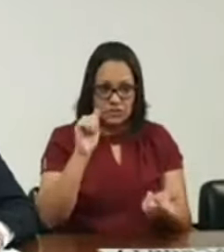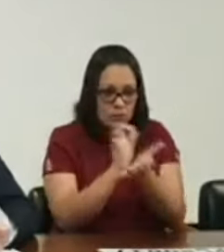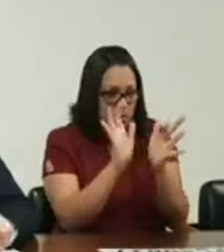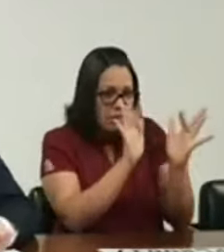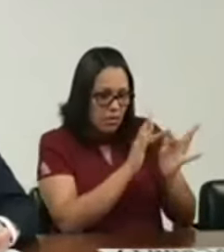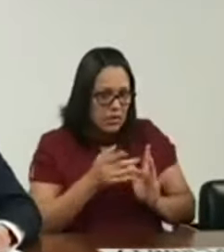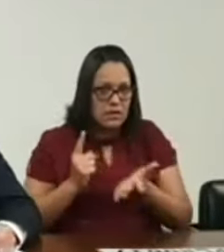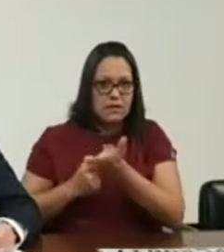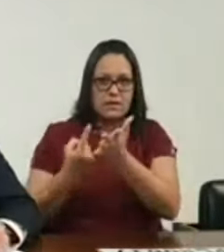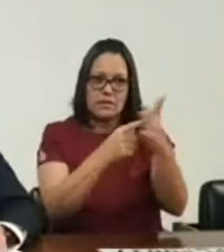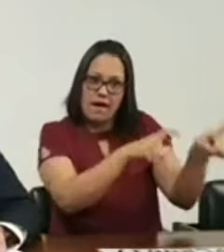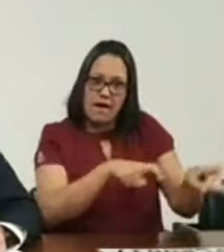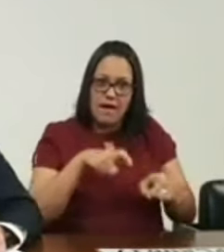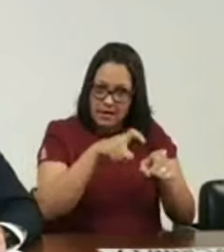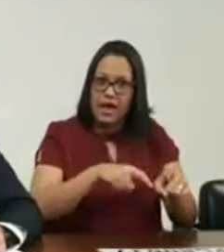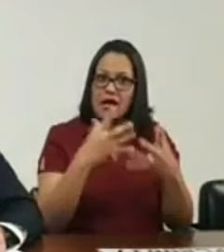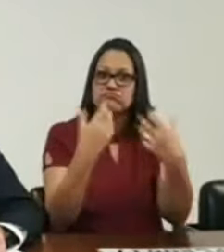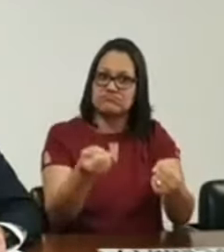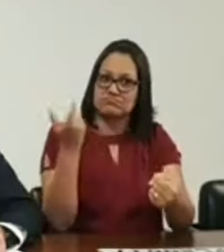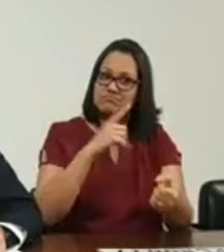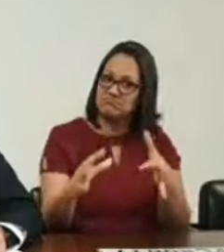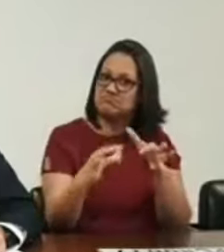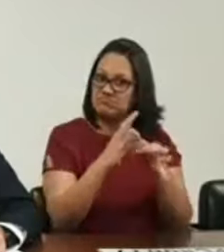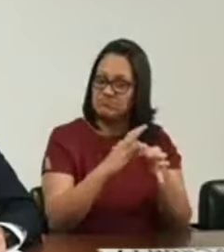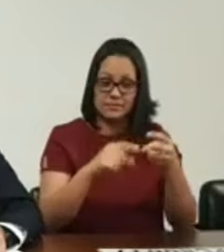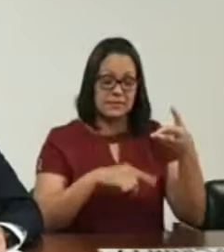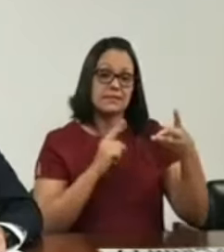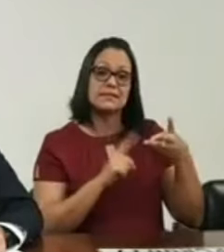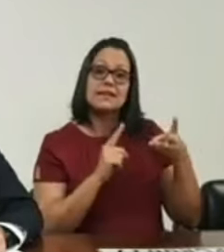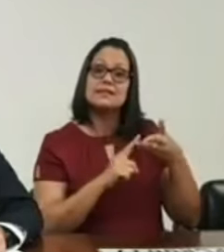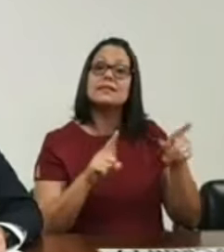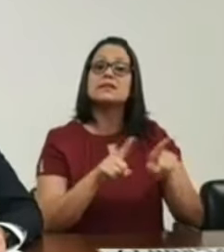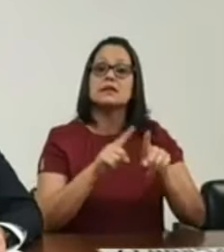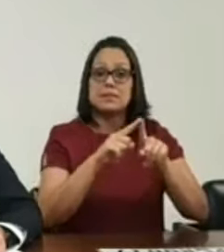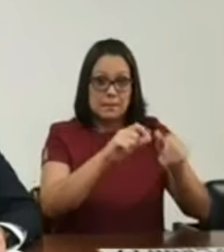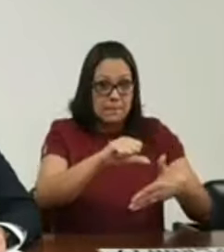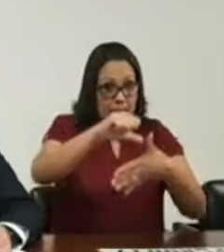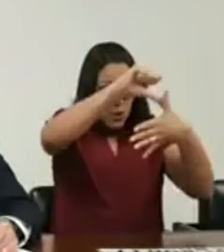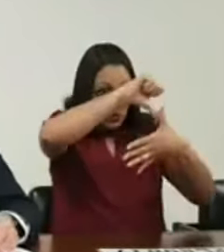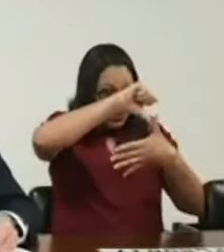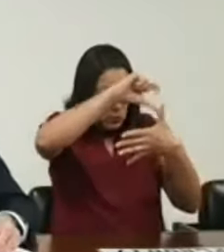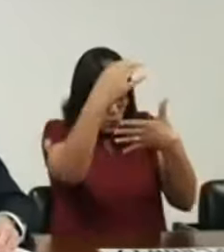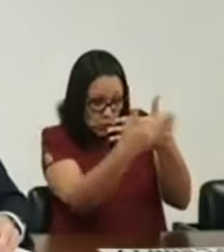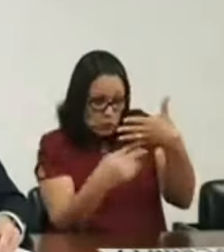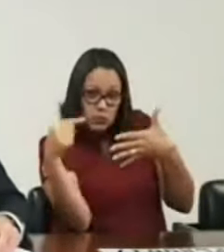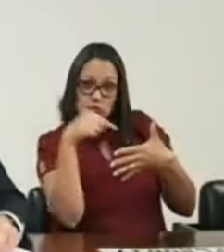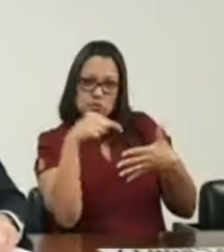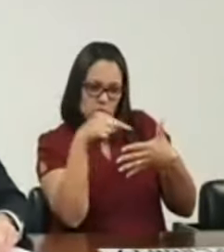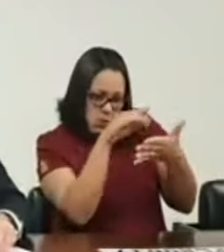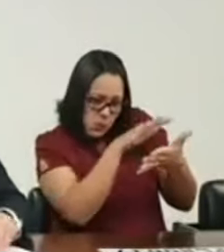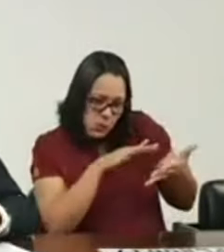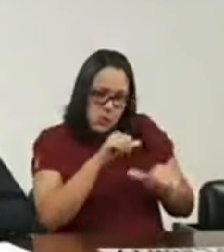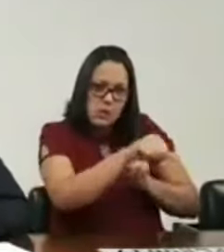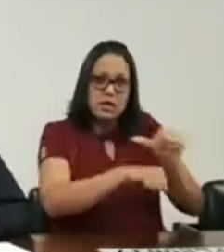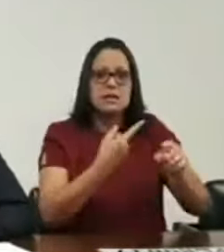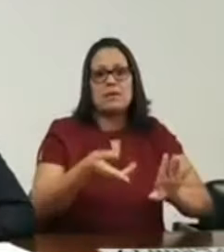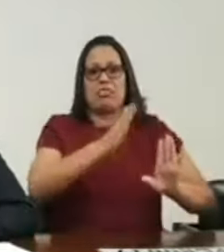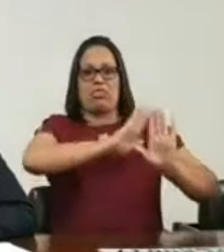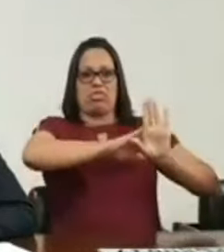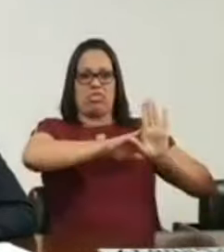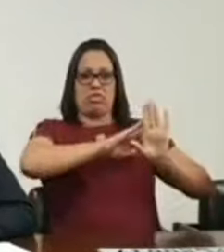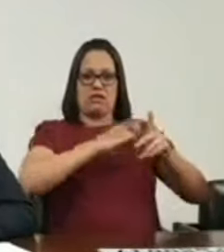para permitir esse acordo. Terceira coisa, reestruturação do Mercosul, revigoração do Mercosul, desideologização do Mercosul, que antes servia